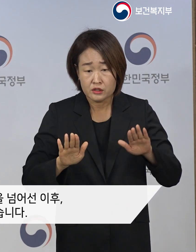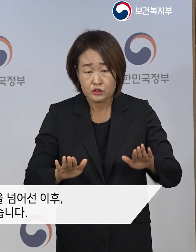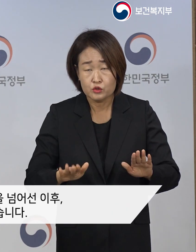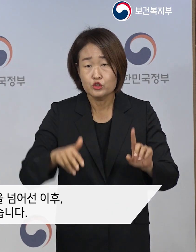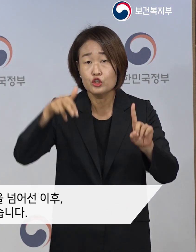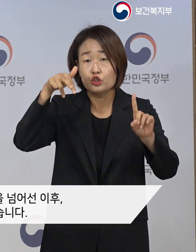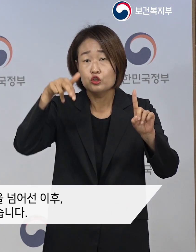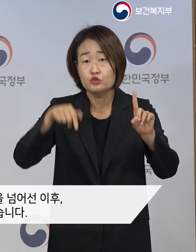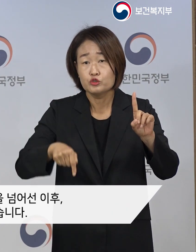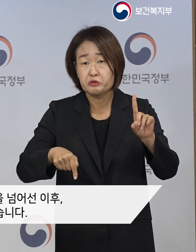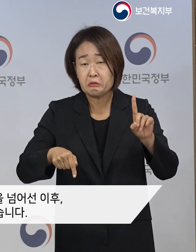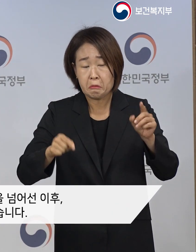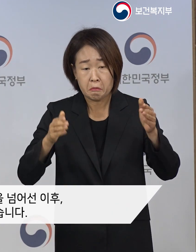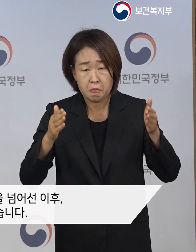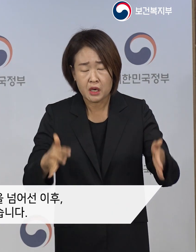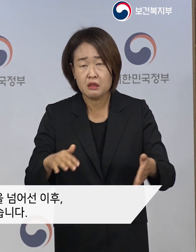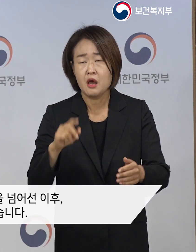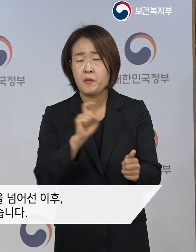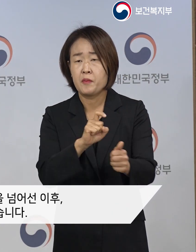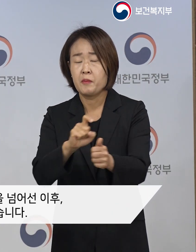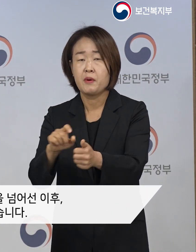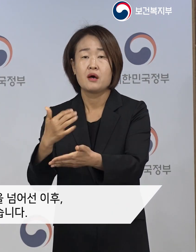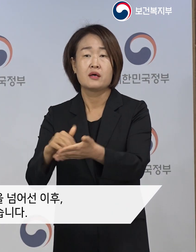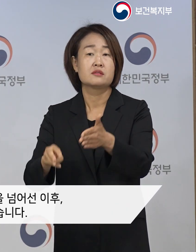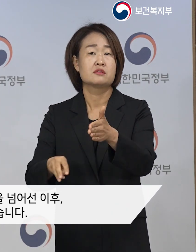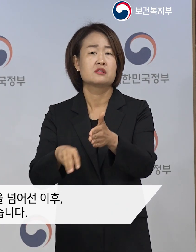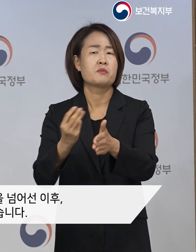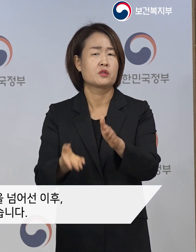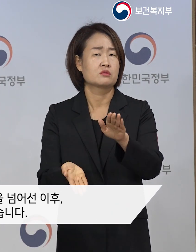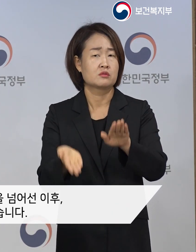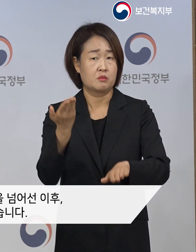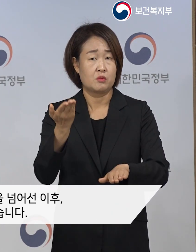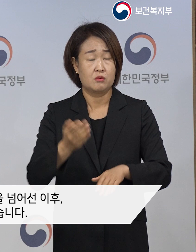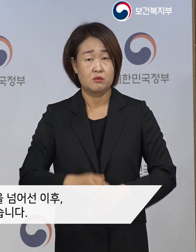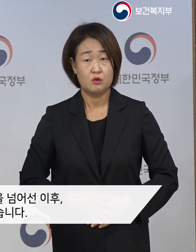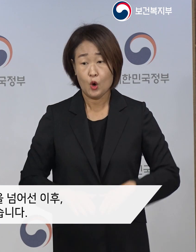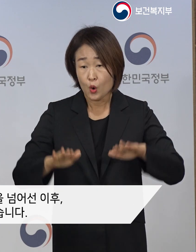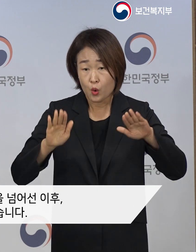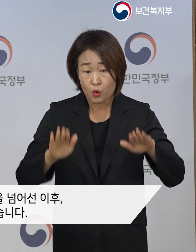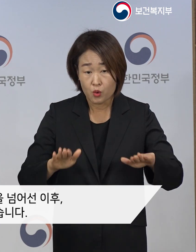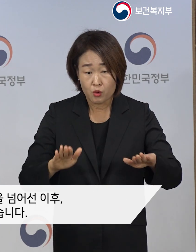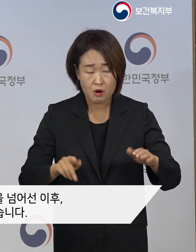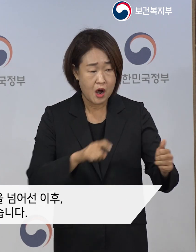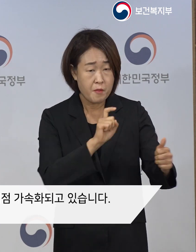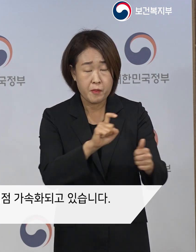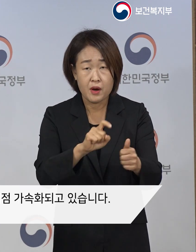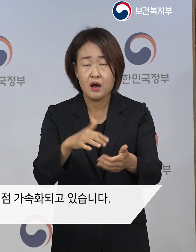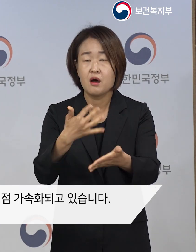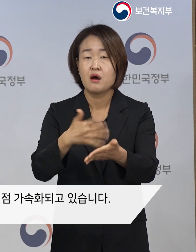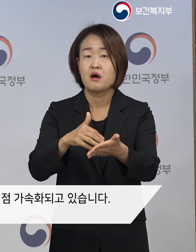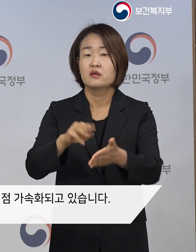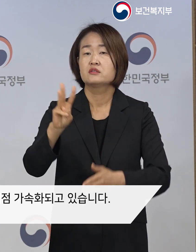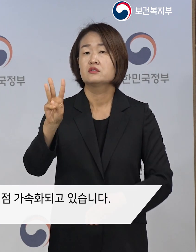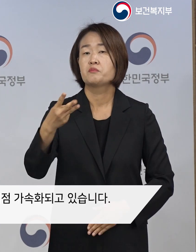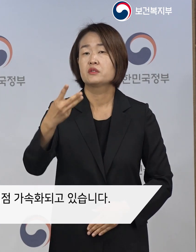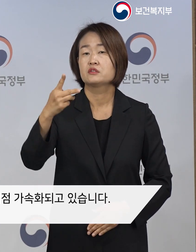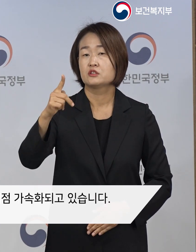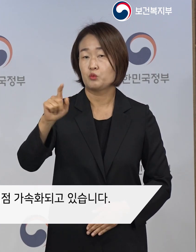넘어선 이후 불과 일주일 만에 1일 300명을 돌파했습니다.